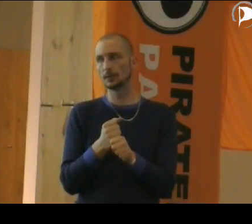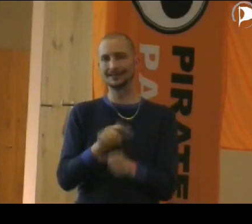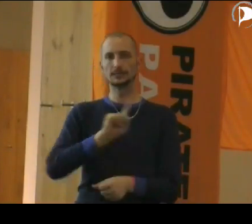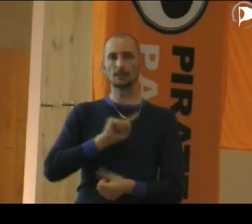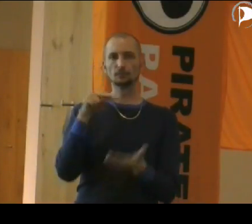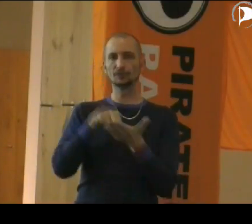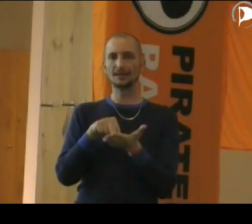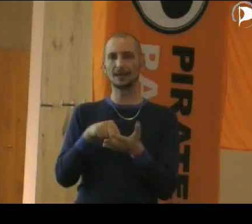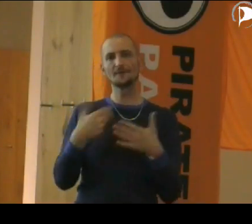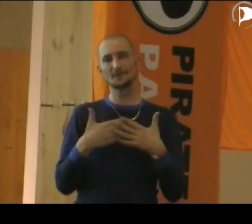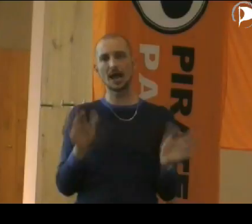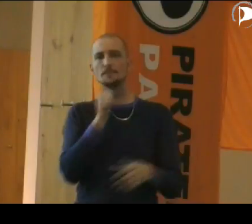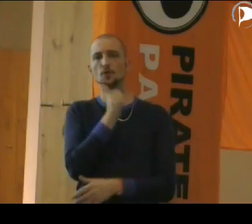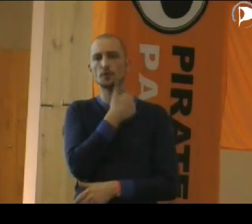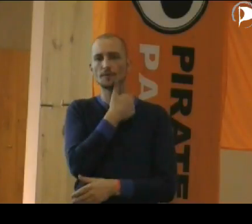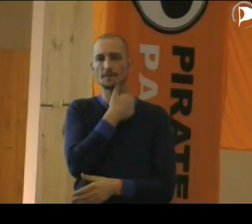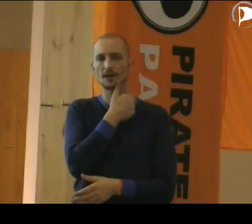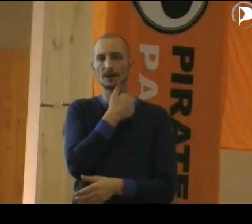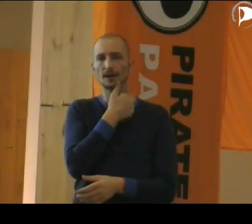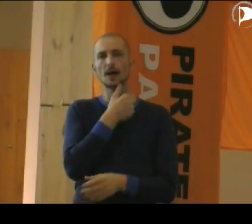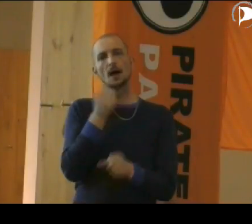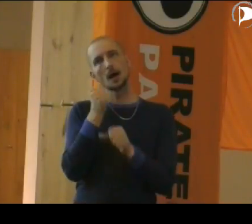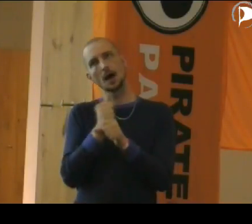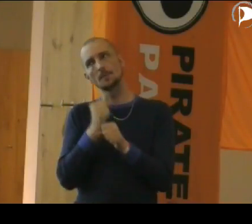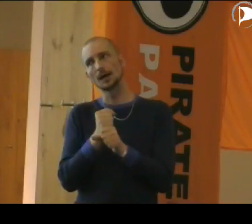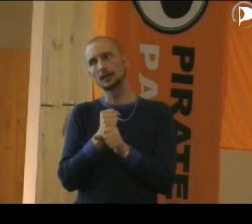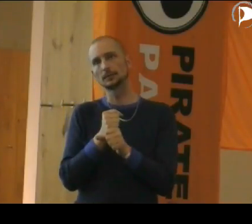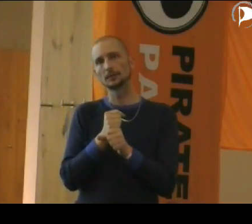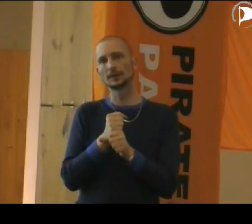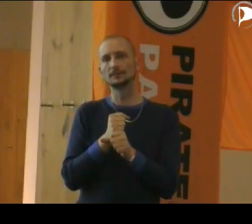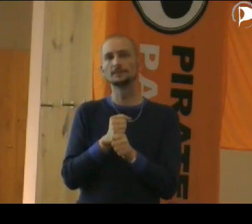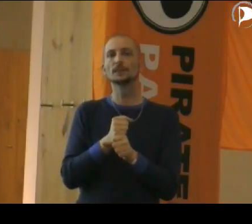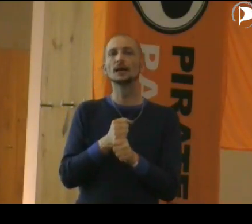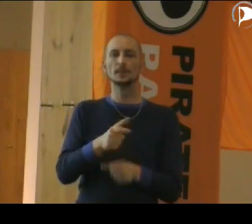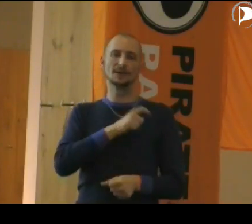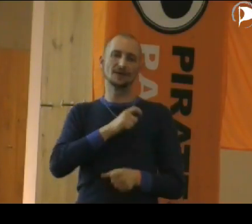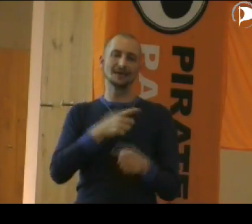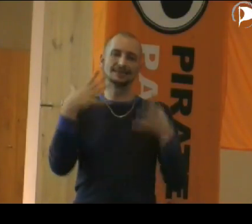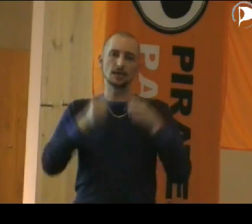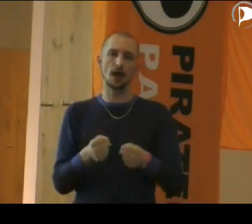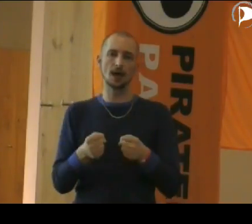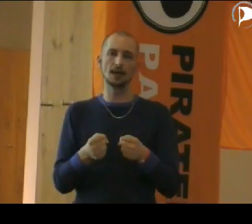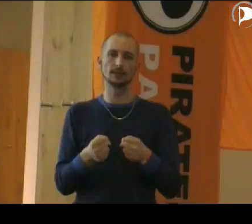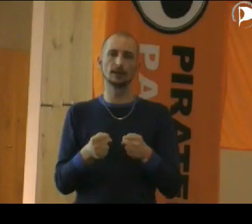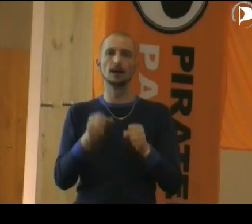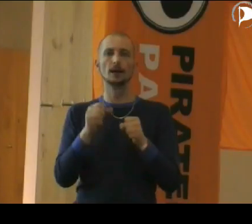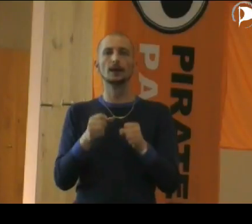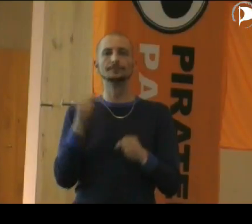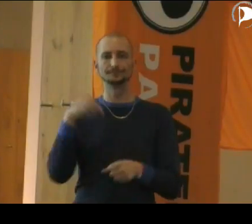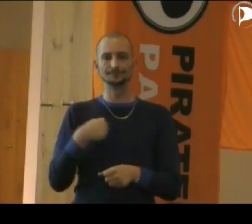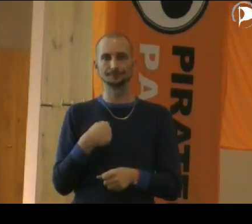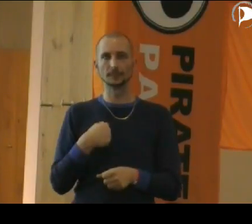und richtigkeit und renate sicherheit arbeitet